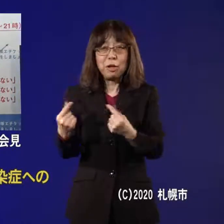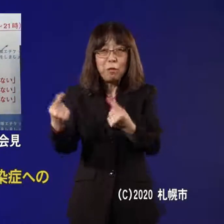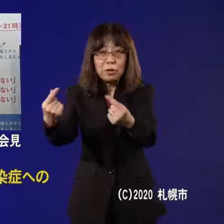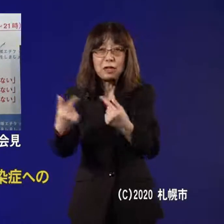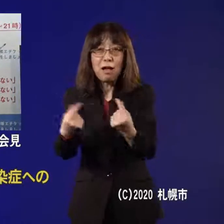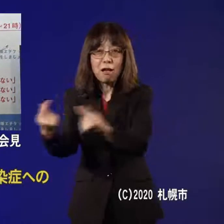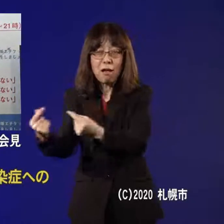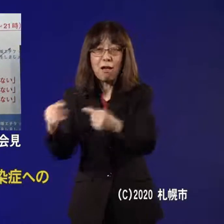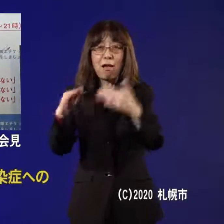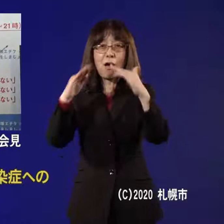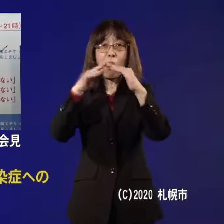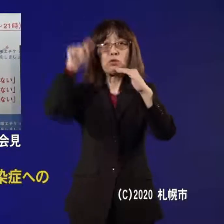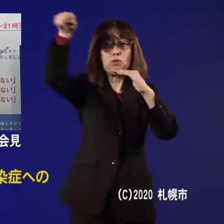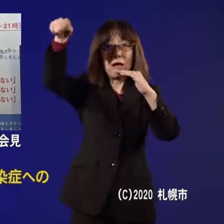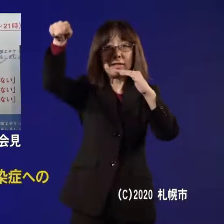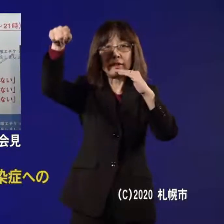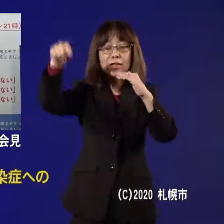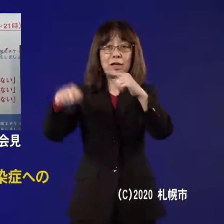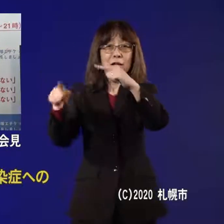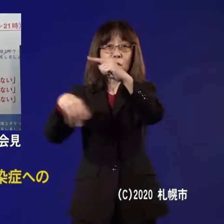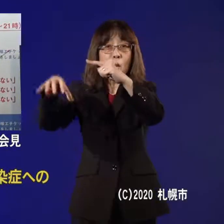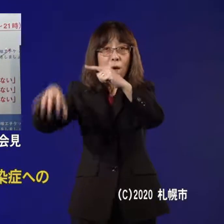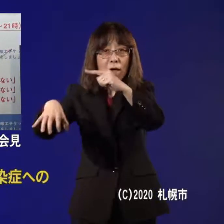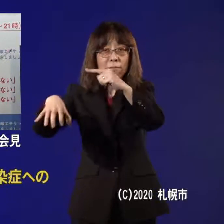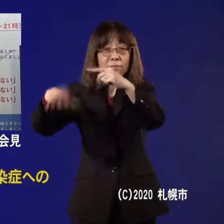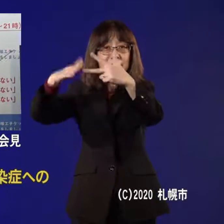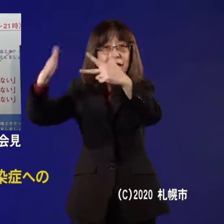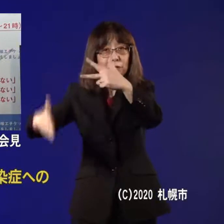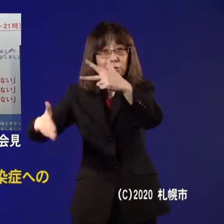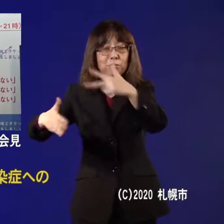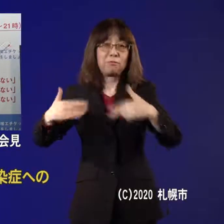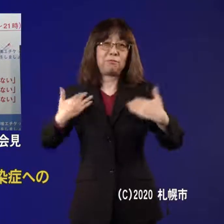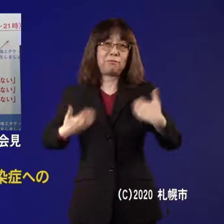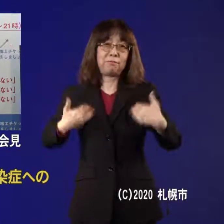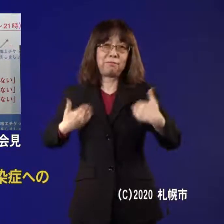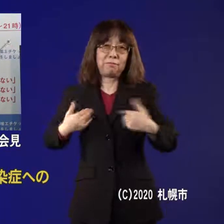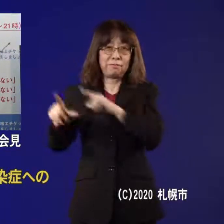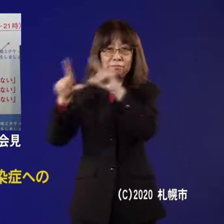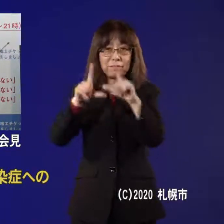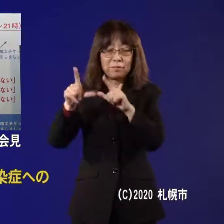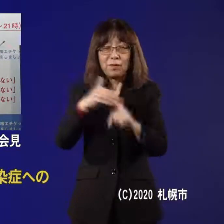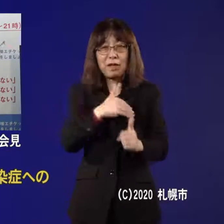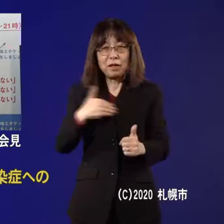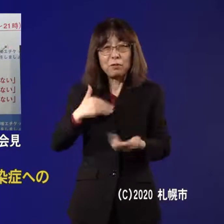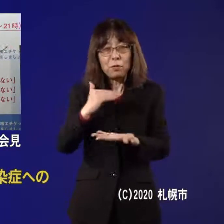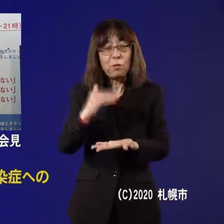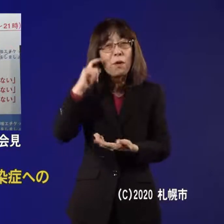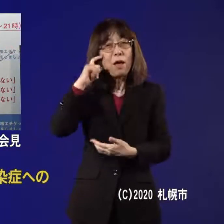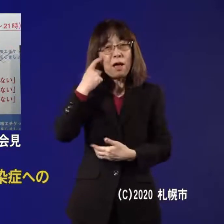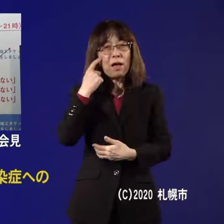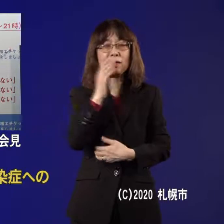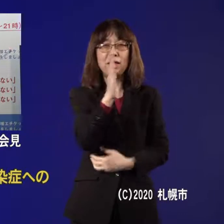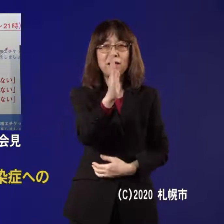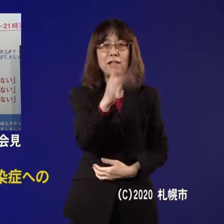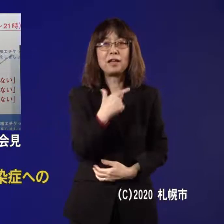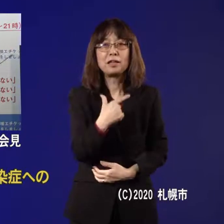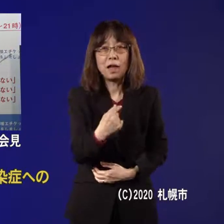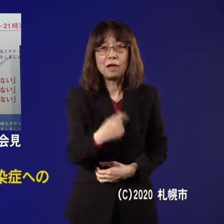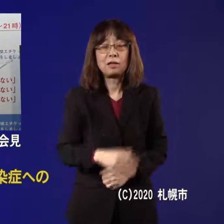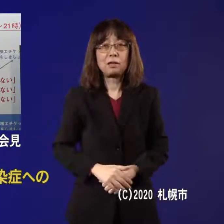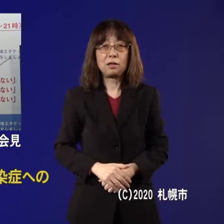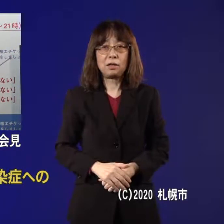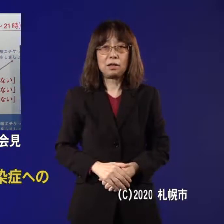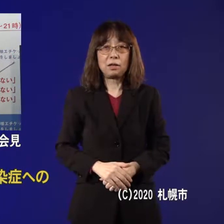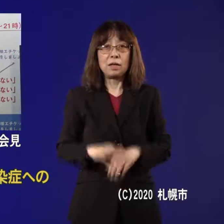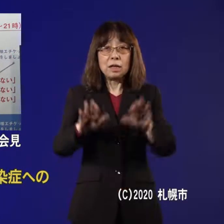設、公園等でですね、お過ごしをいただくということも考えていただきたいというふうに思います。このことに